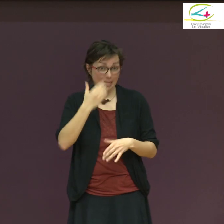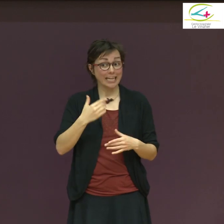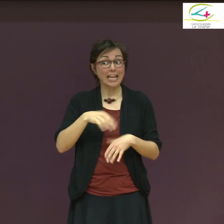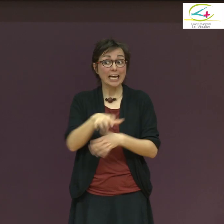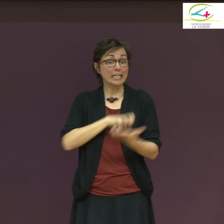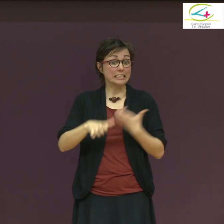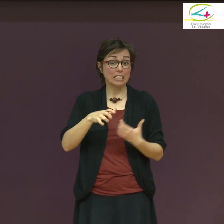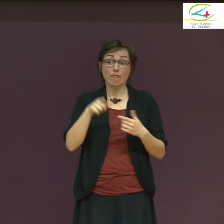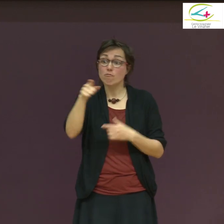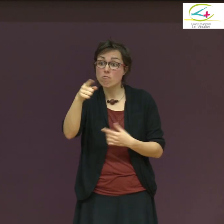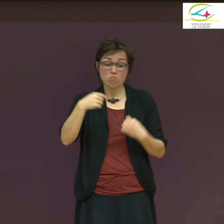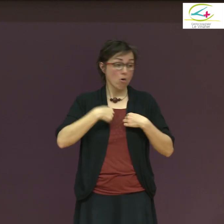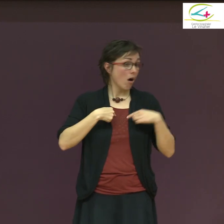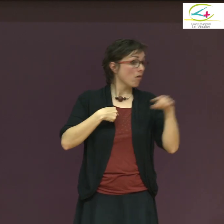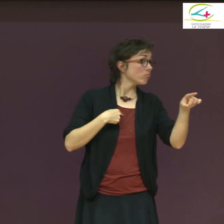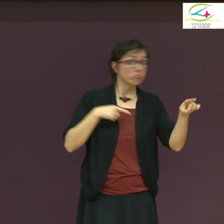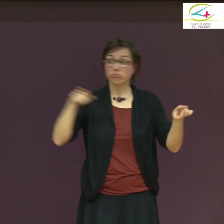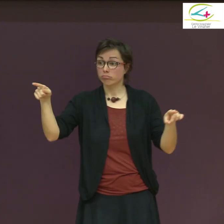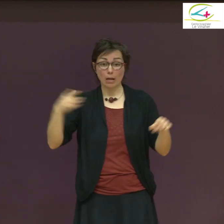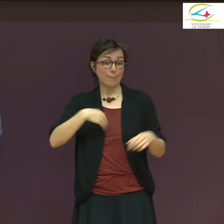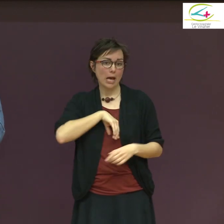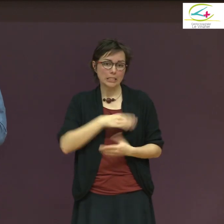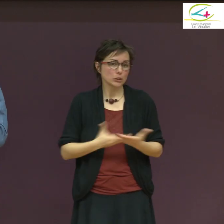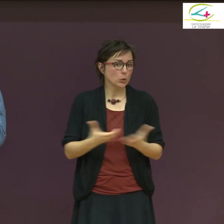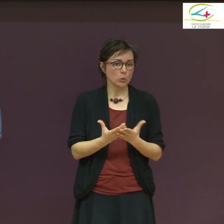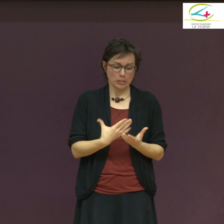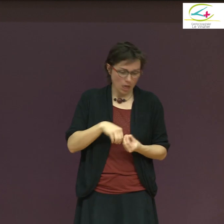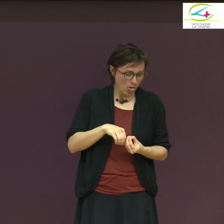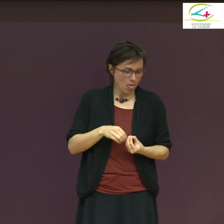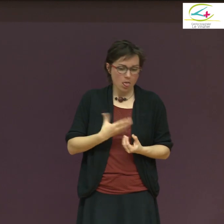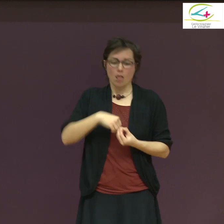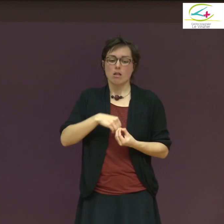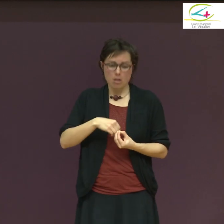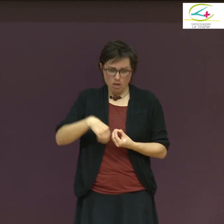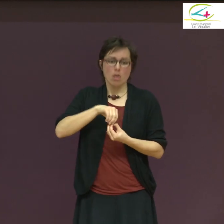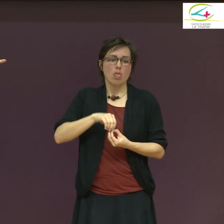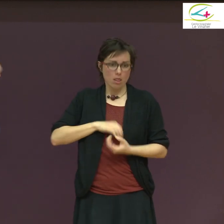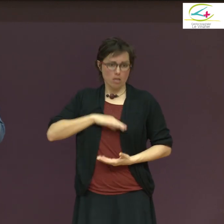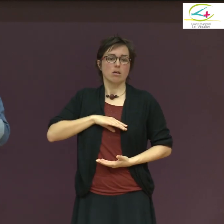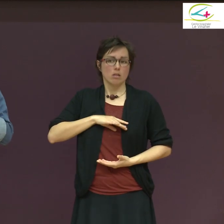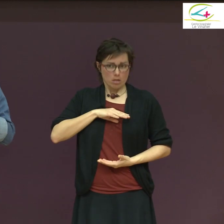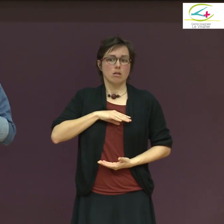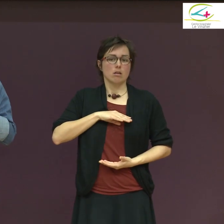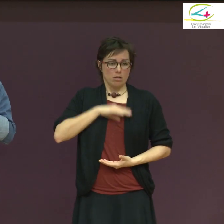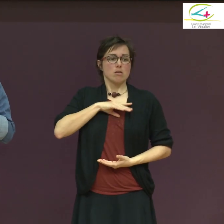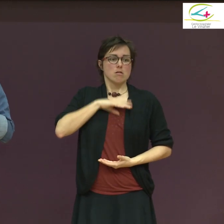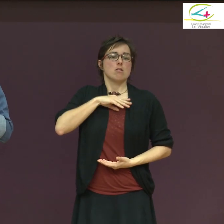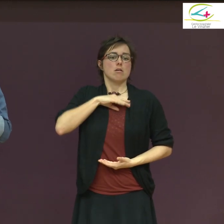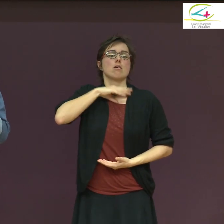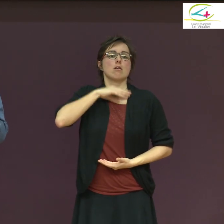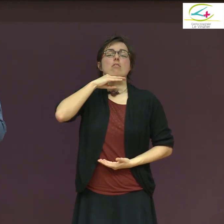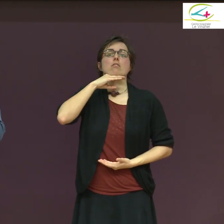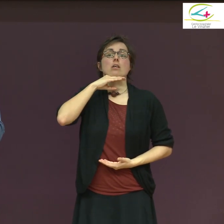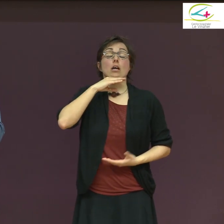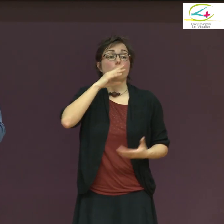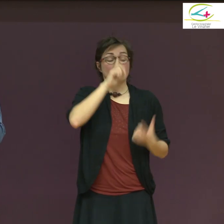une accumulation, on va y arriver, c'est une accumulation de choses qui font que on se retrouve dans ce que vous disiez, je n'ai plus